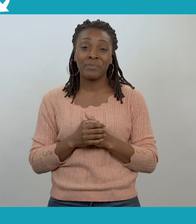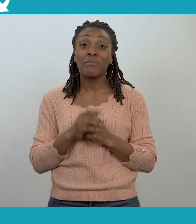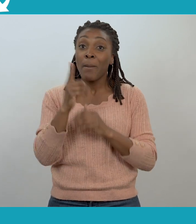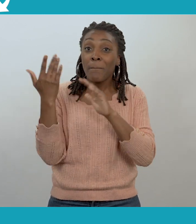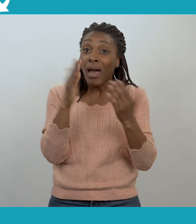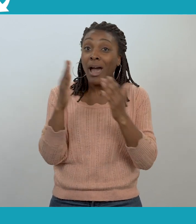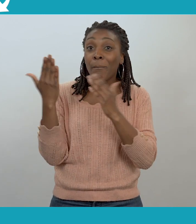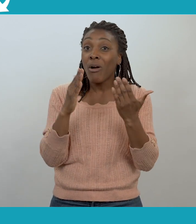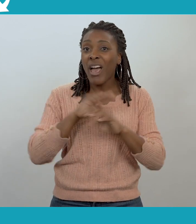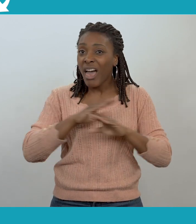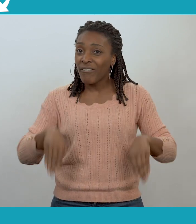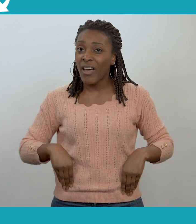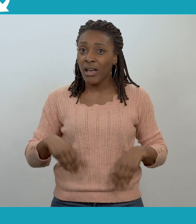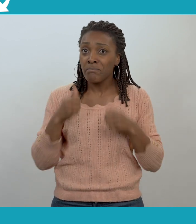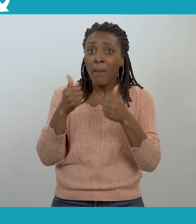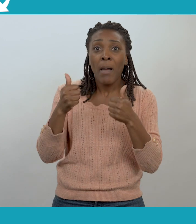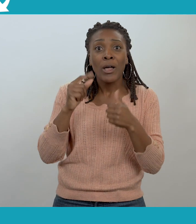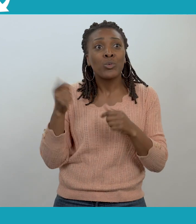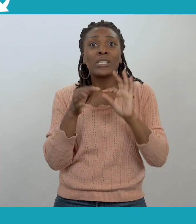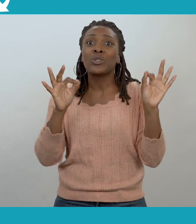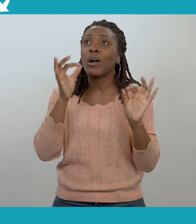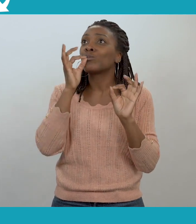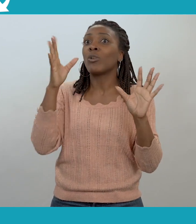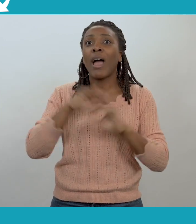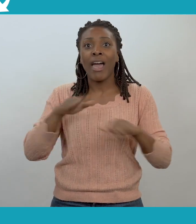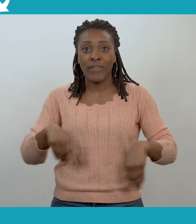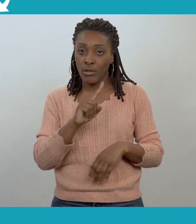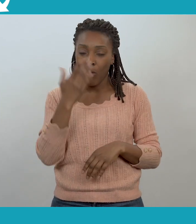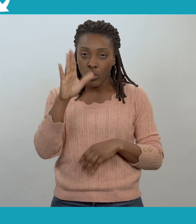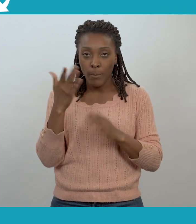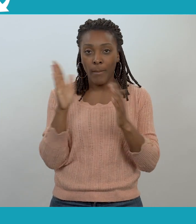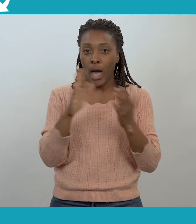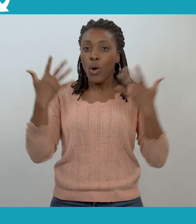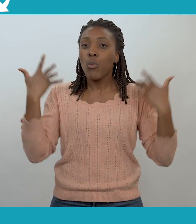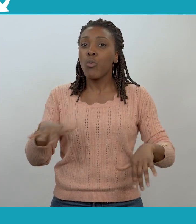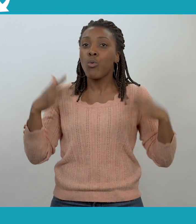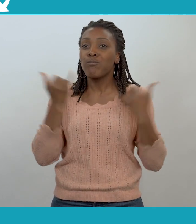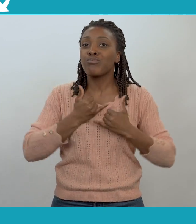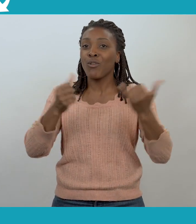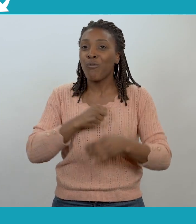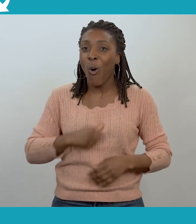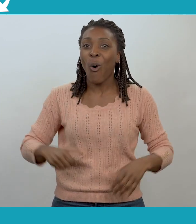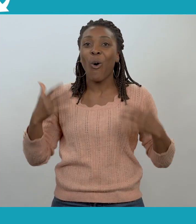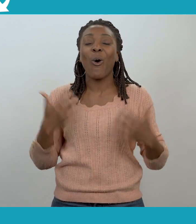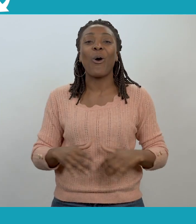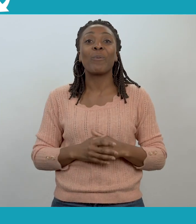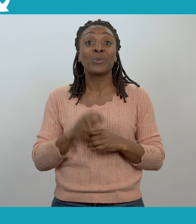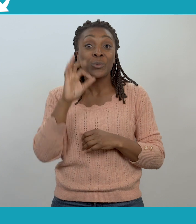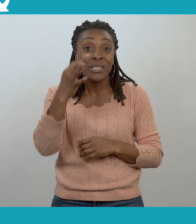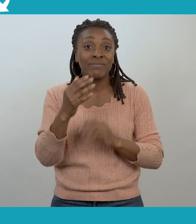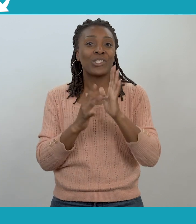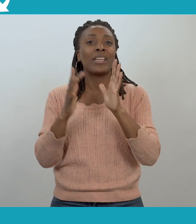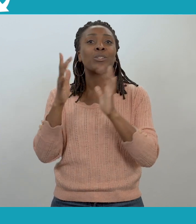les paraboles ne finissent pas bien. Certaines sont vraiment intenses. Oui, Jésus perpétuait la tradition